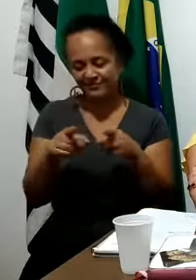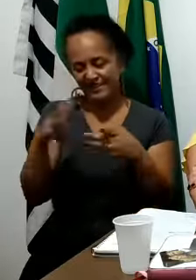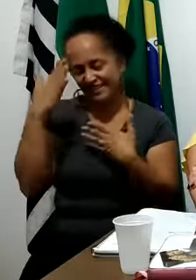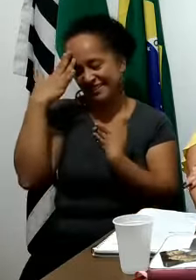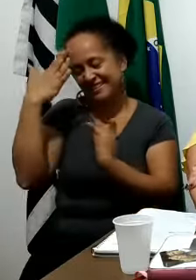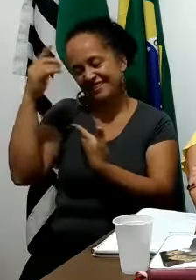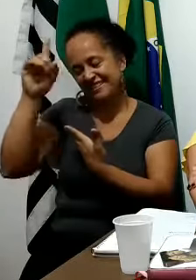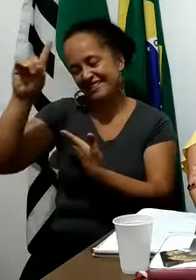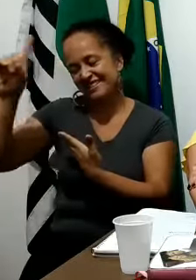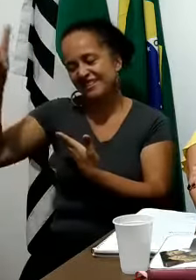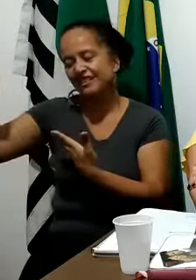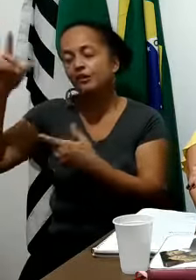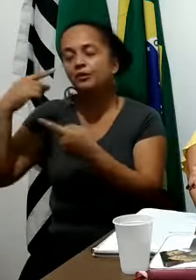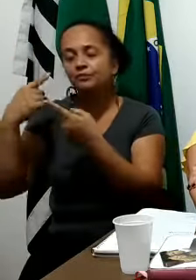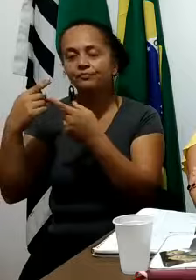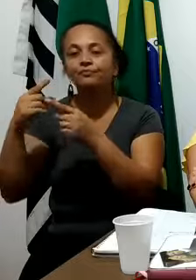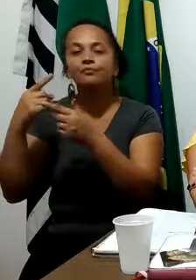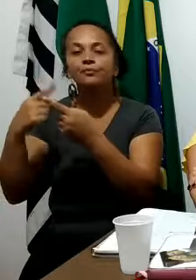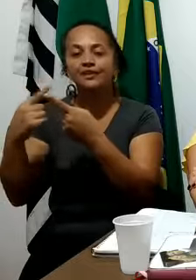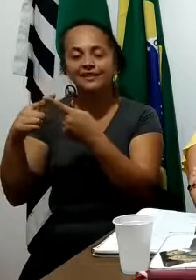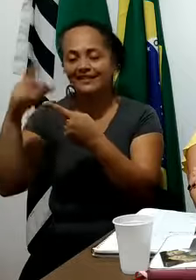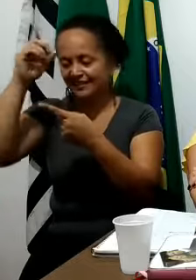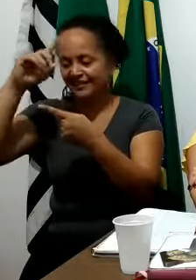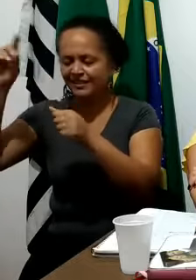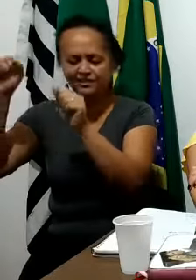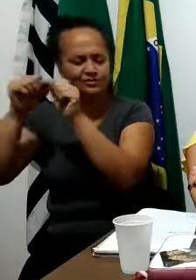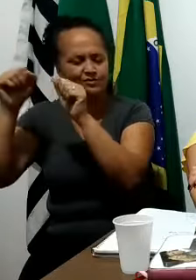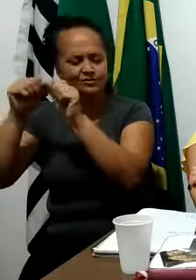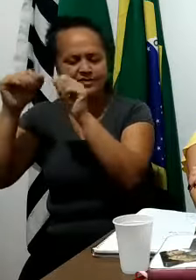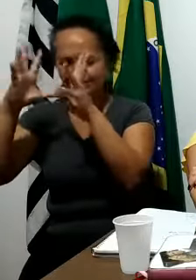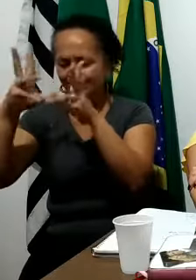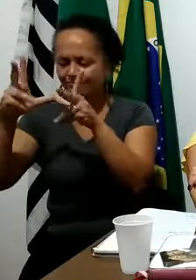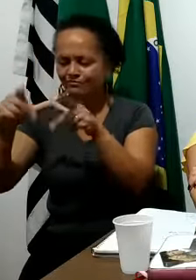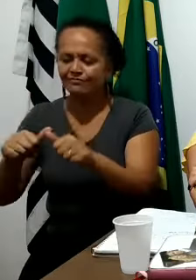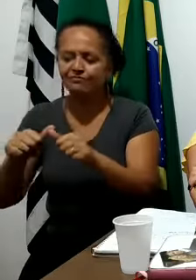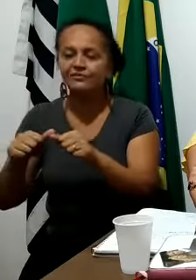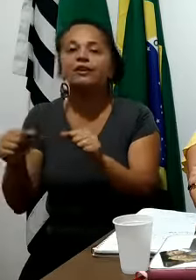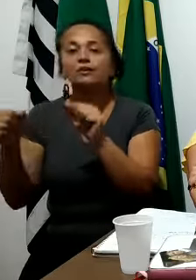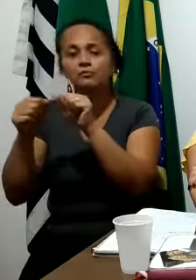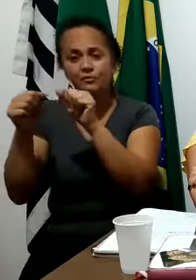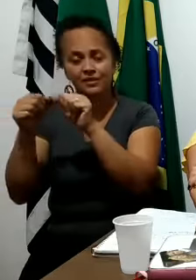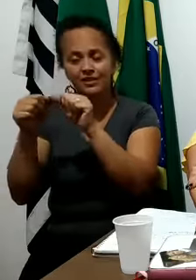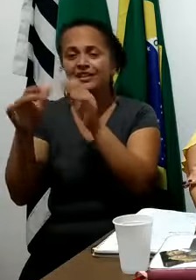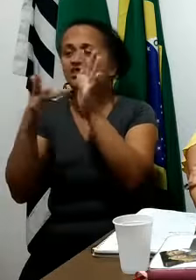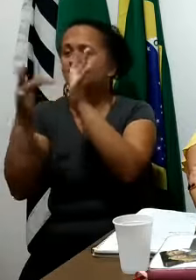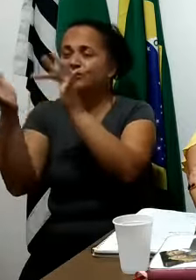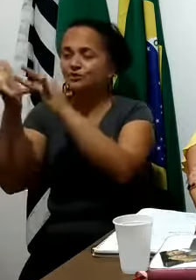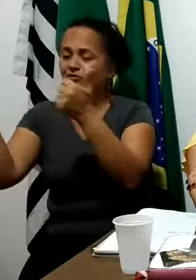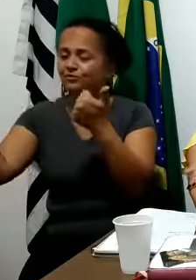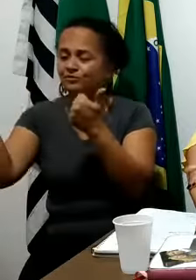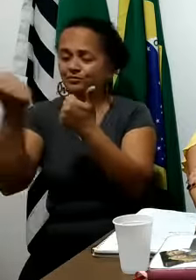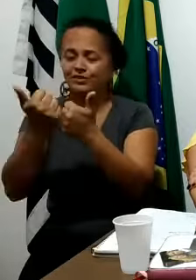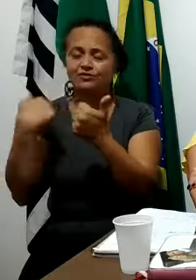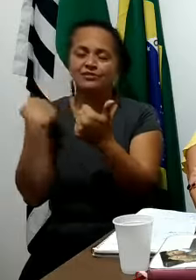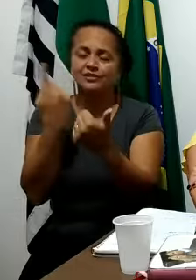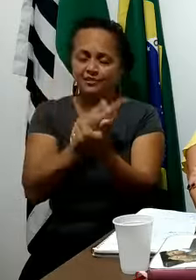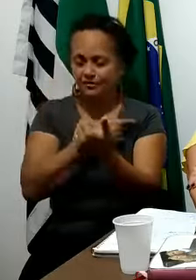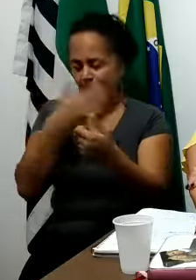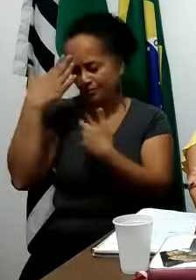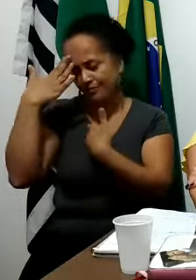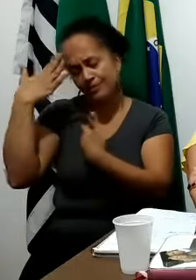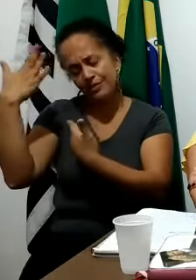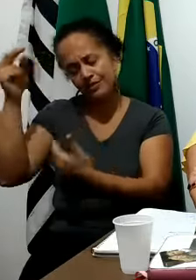tudo aquilo que o Senhor tem operado, por tudo aquilo que o Senhor tem feito, por ter sido resgatados por Ti, Senhor. Obrigado, Pai, pelo